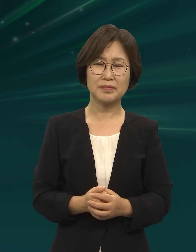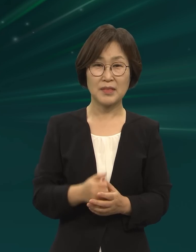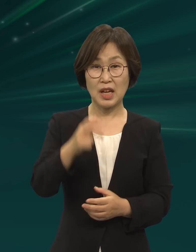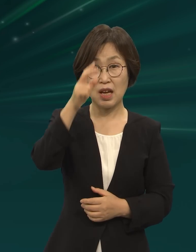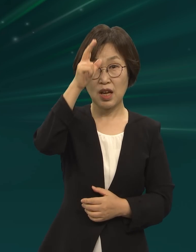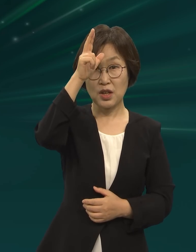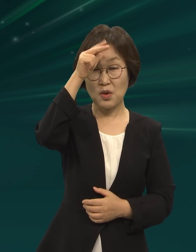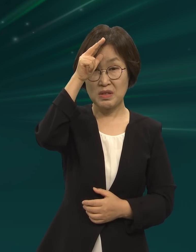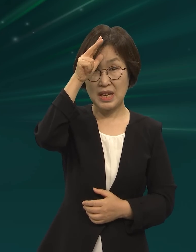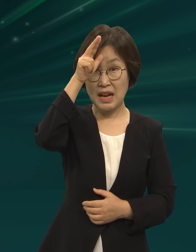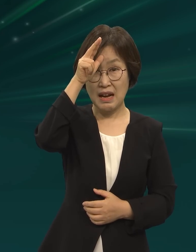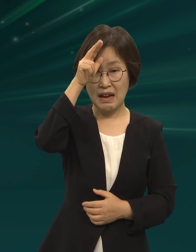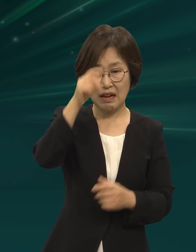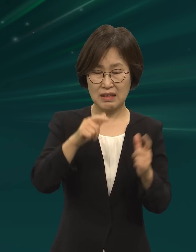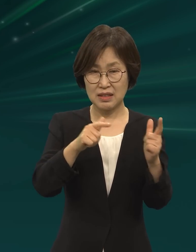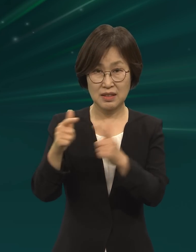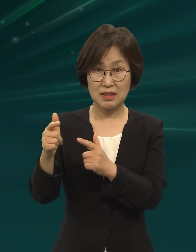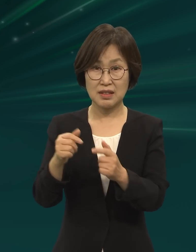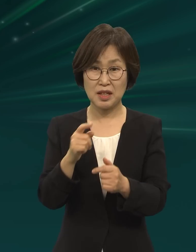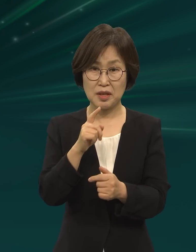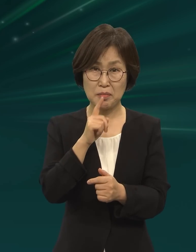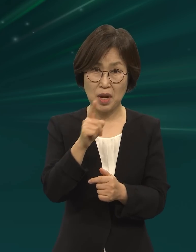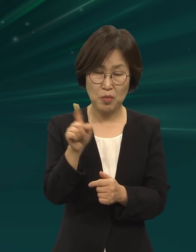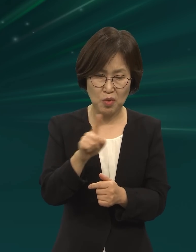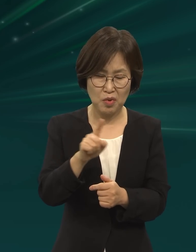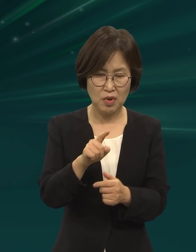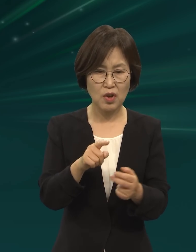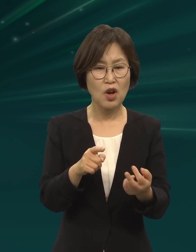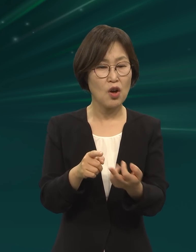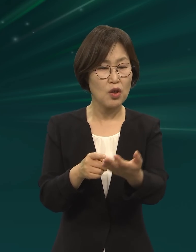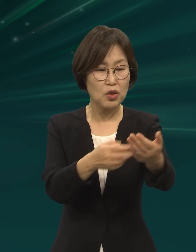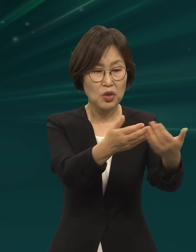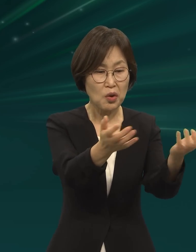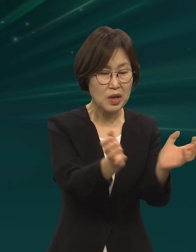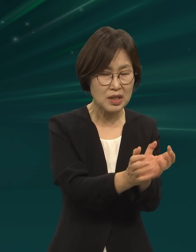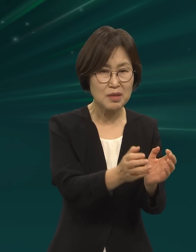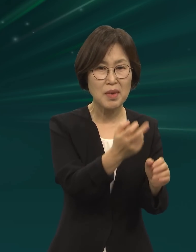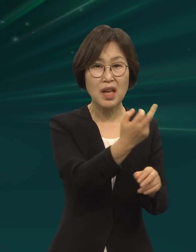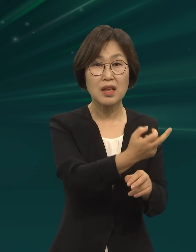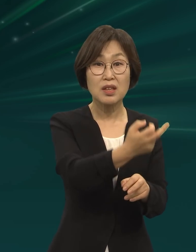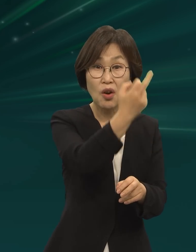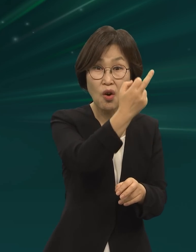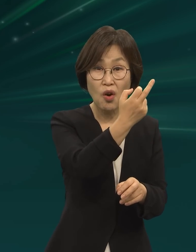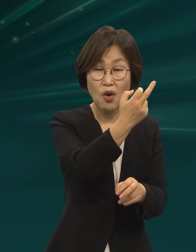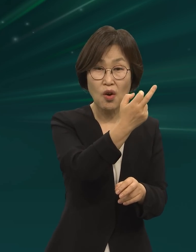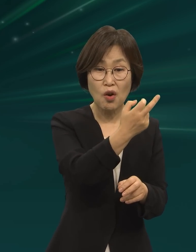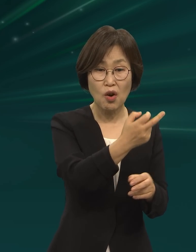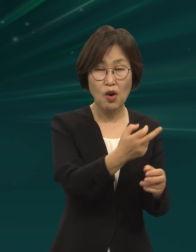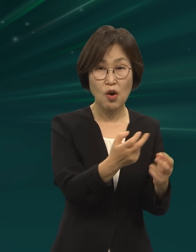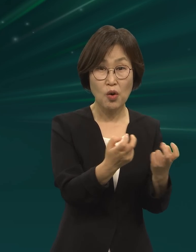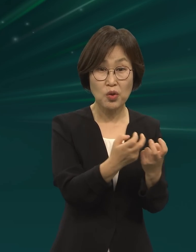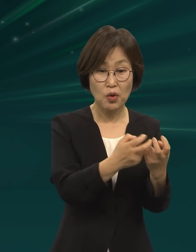경찰들이 와서 야, 너 형님 어떻게 죽었는지 알아? 이제 너희들 차례야.